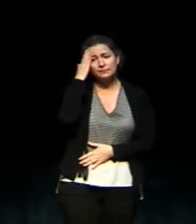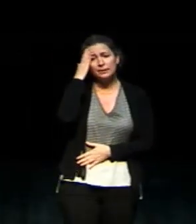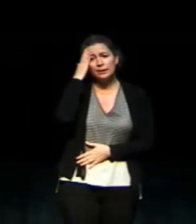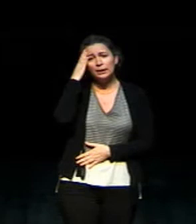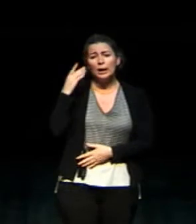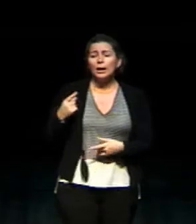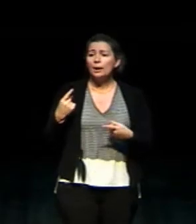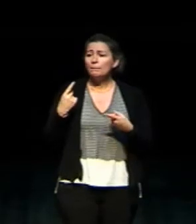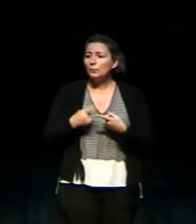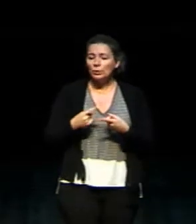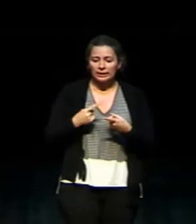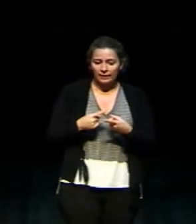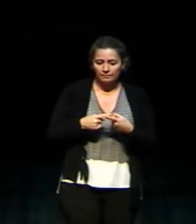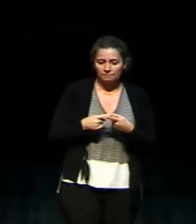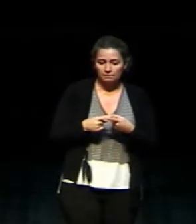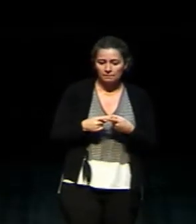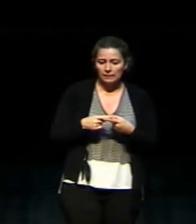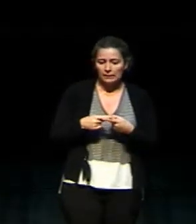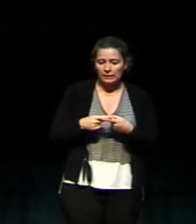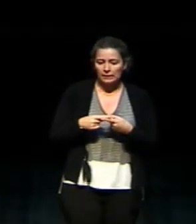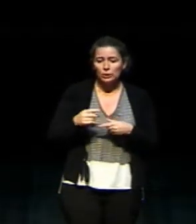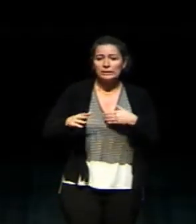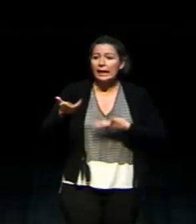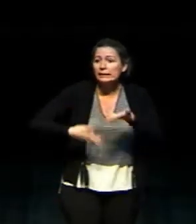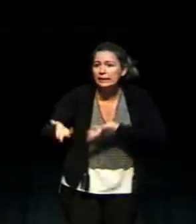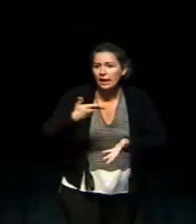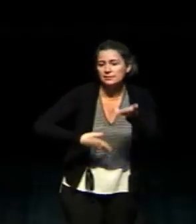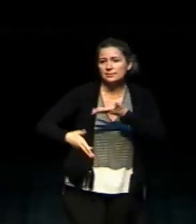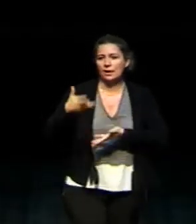E então, na minha pesquisa, eu tento entender, eu tento compreender